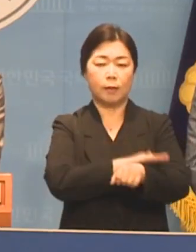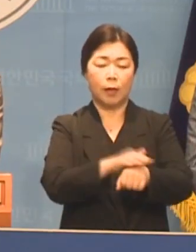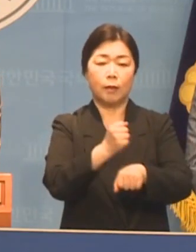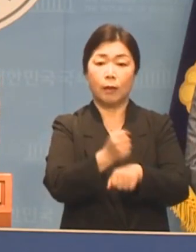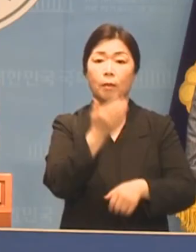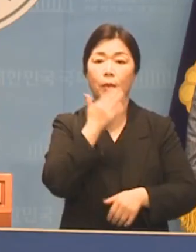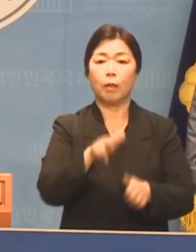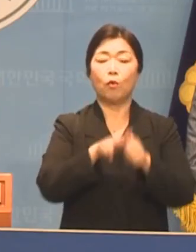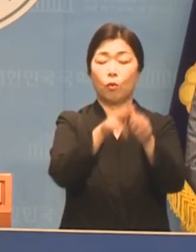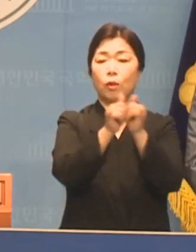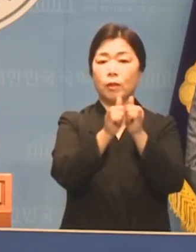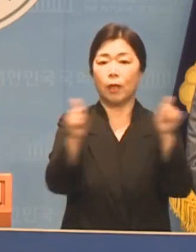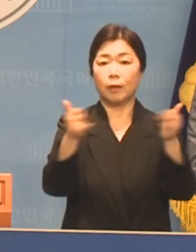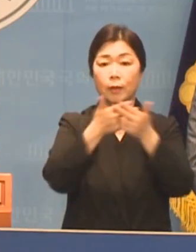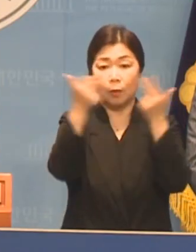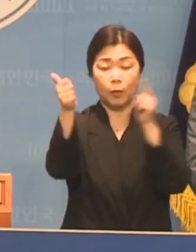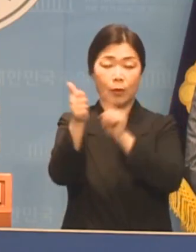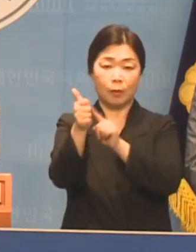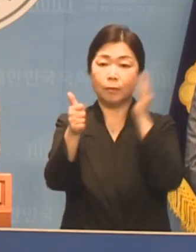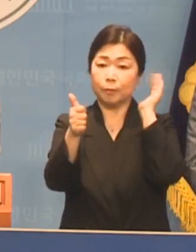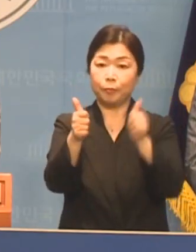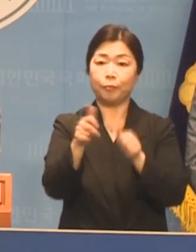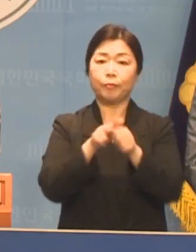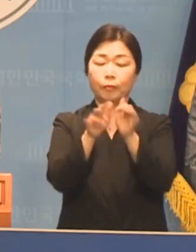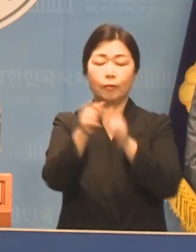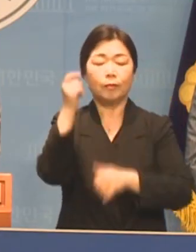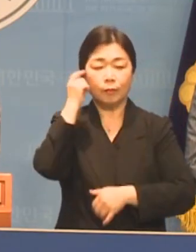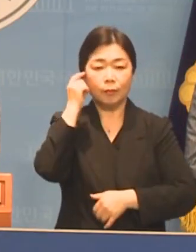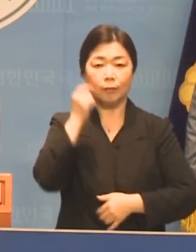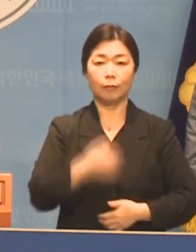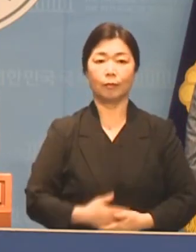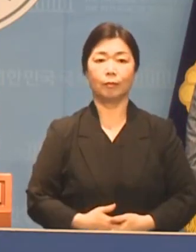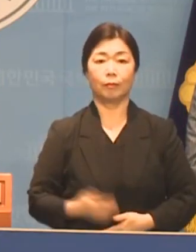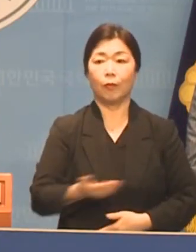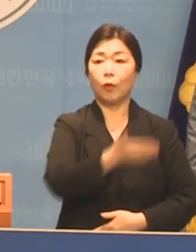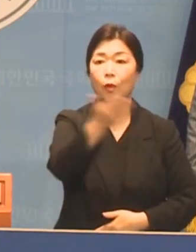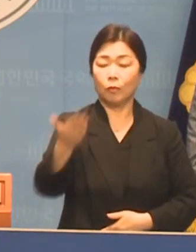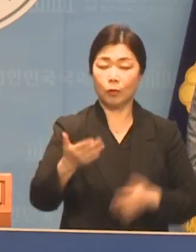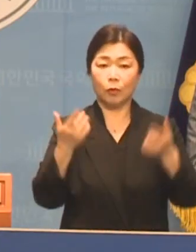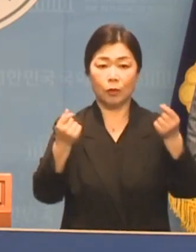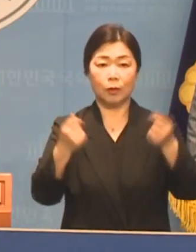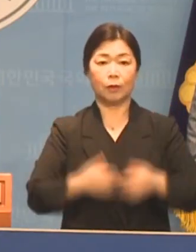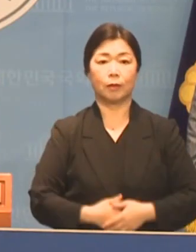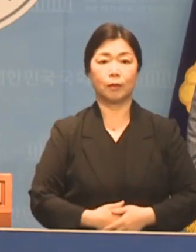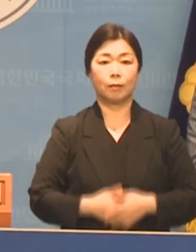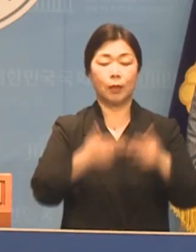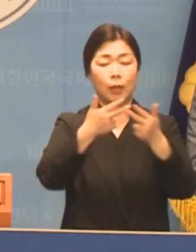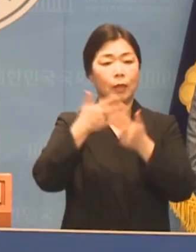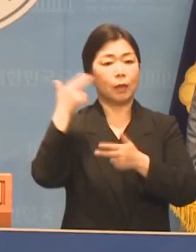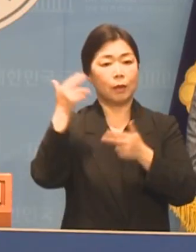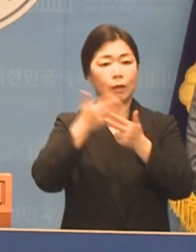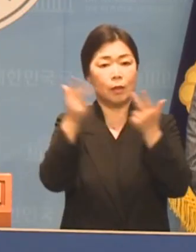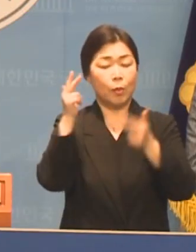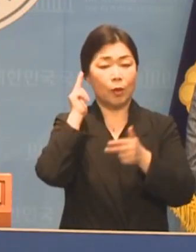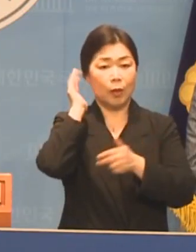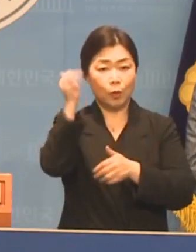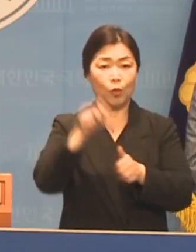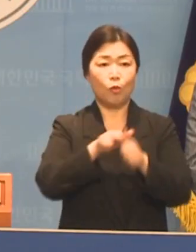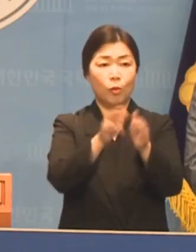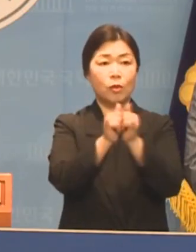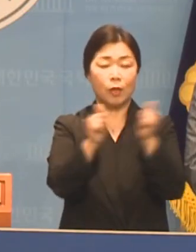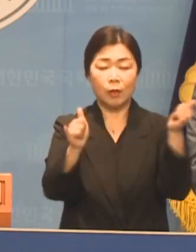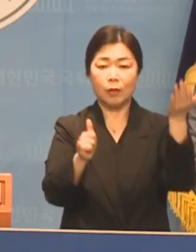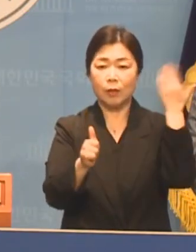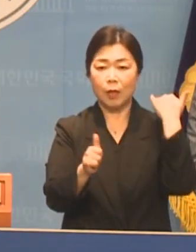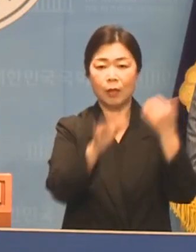있는 후보 이재명 대통령 후보라고 생각합니다. 여러분들께서도 이재명 대통령 후보의